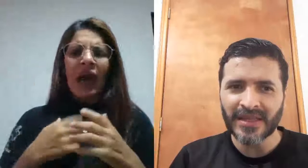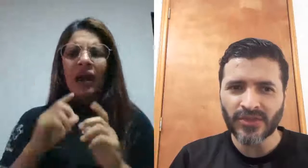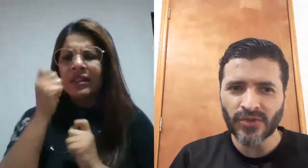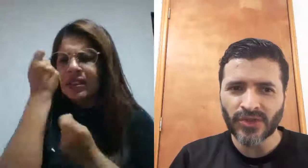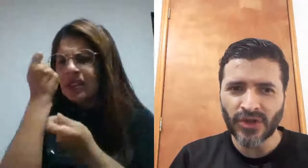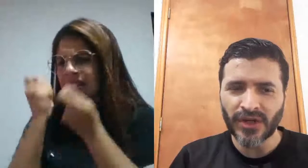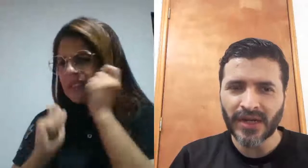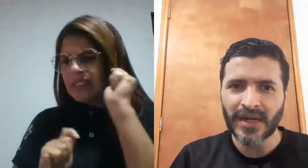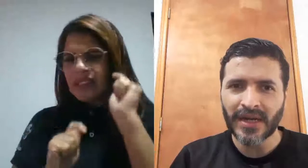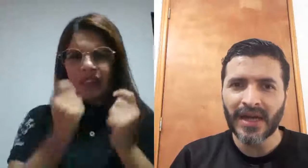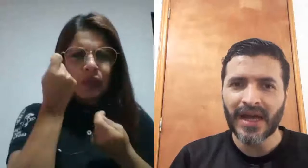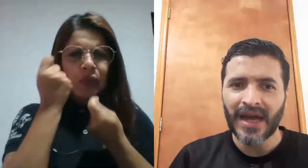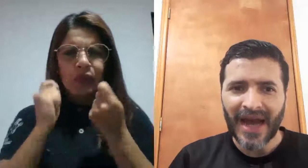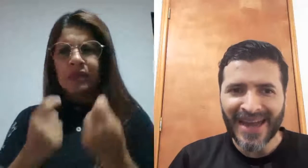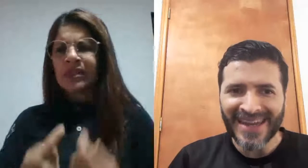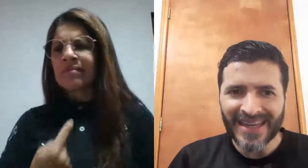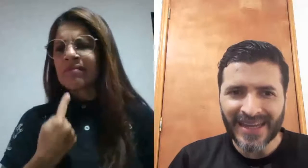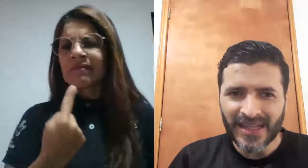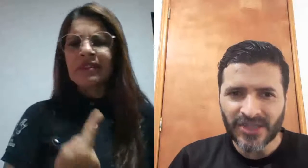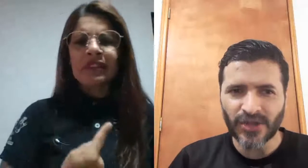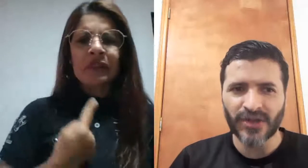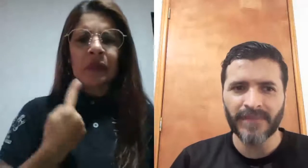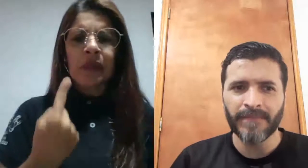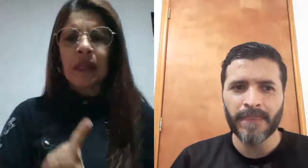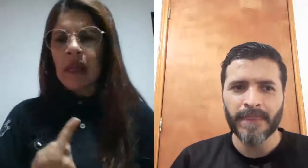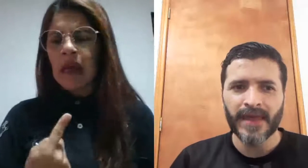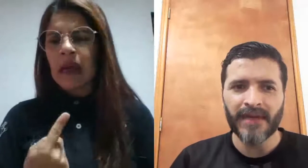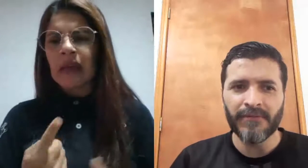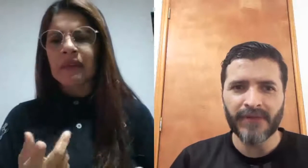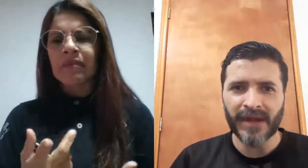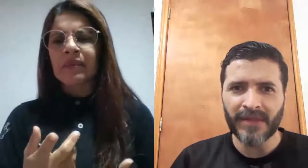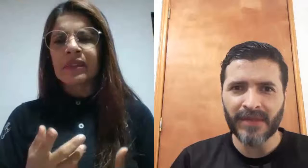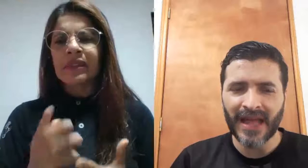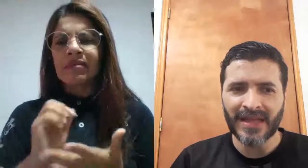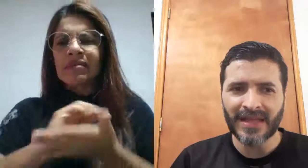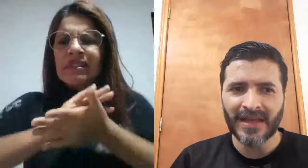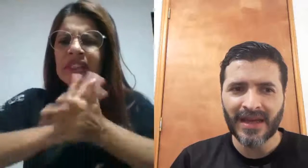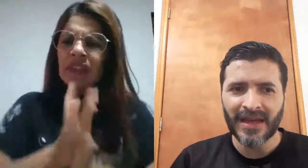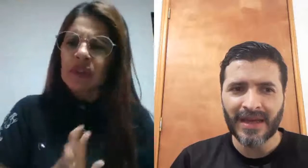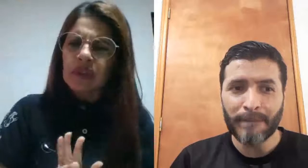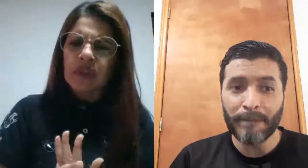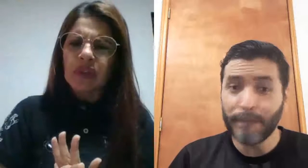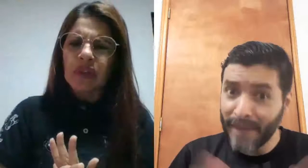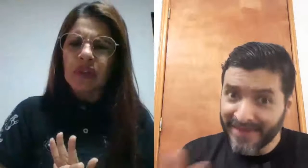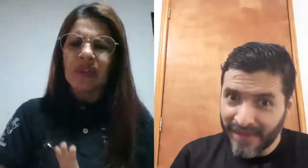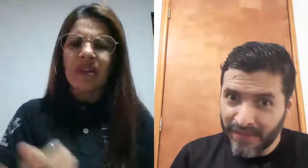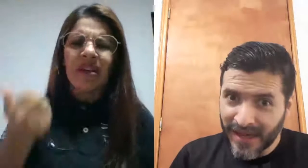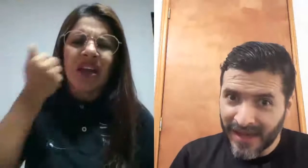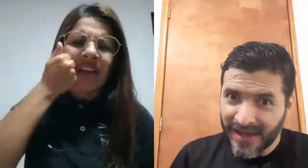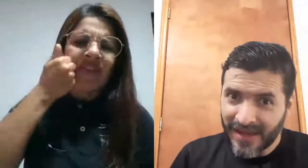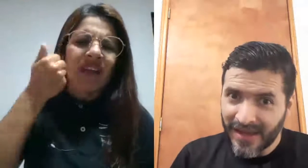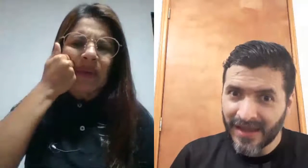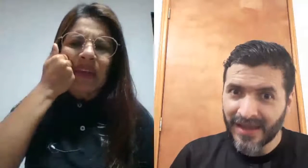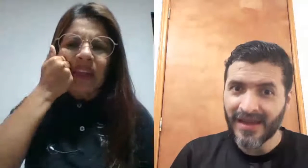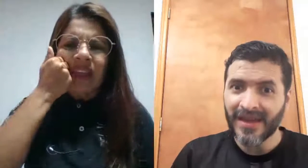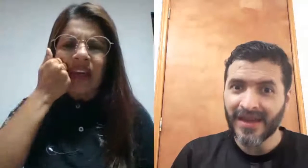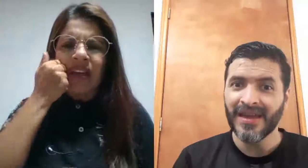soledad, destrucción, aniquilación, enfermedad,